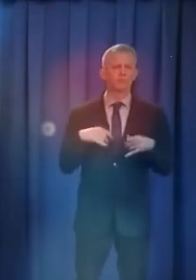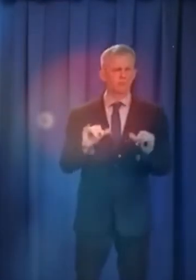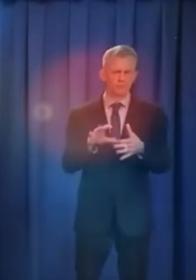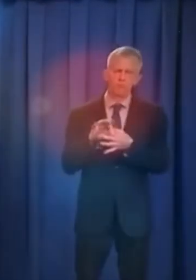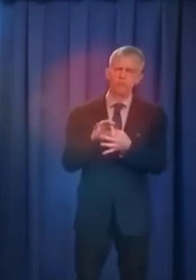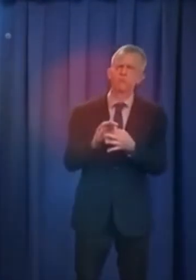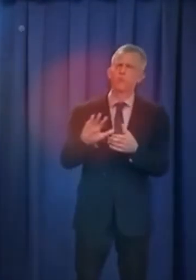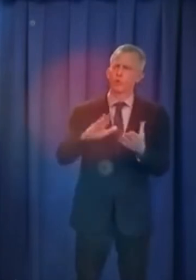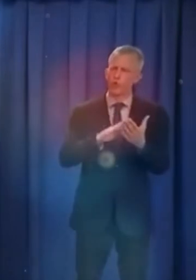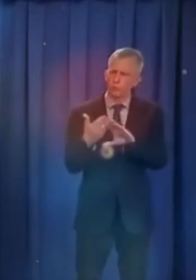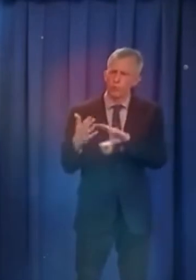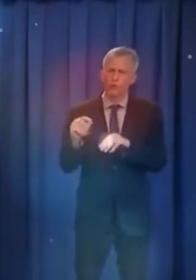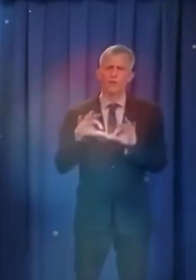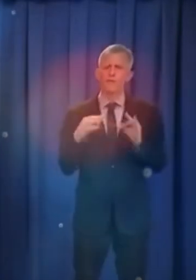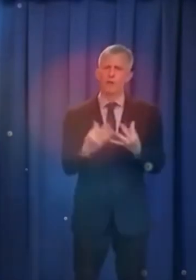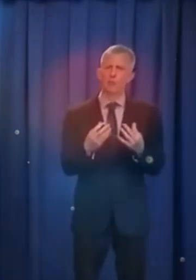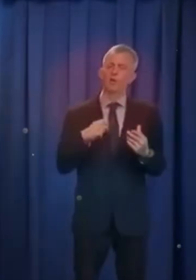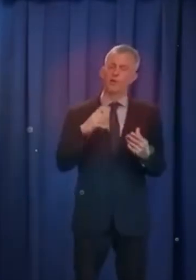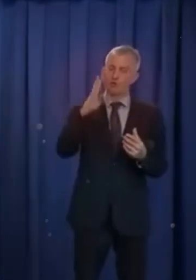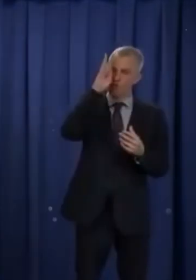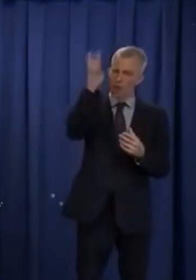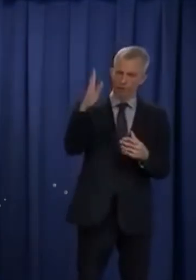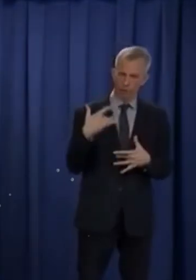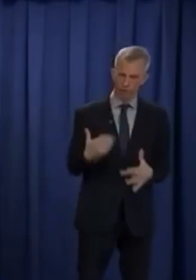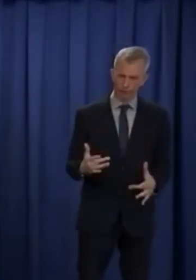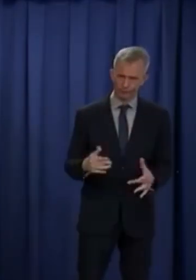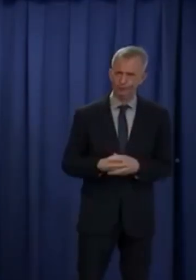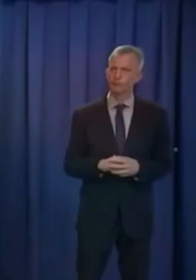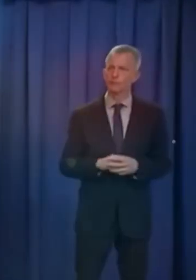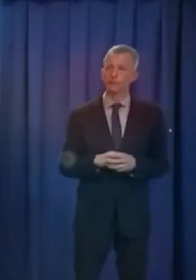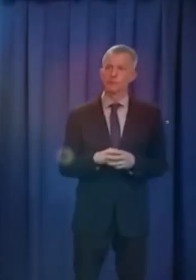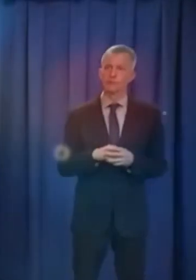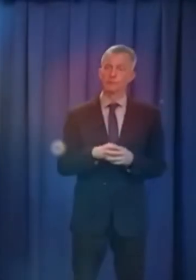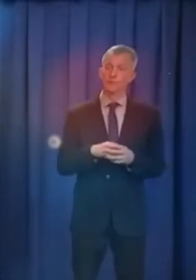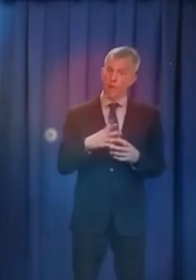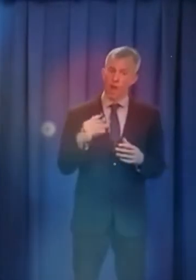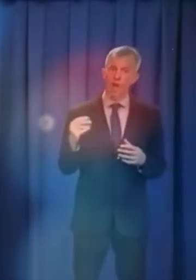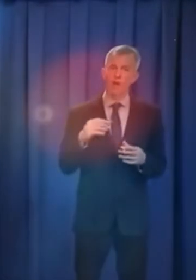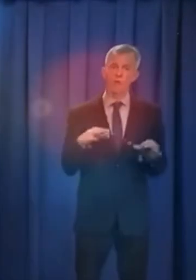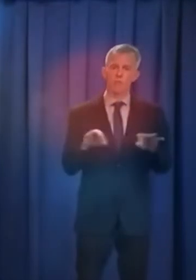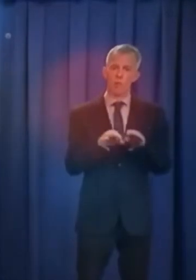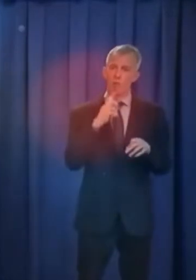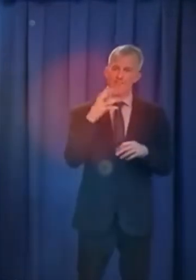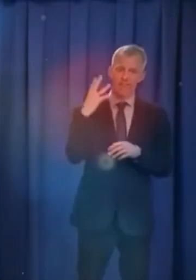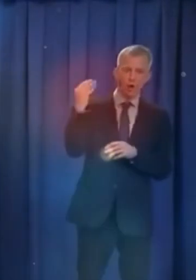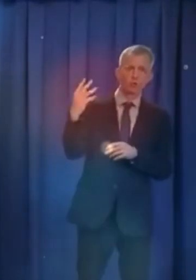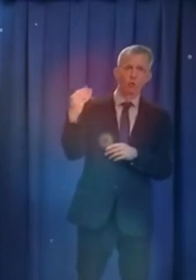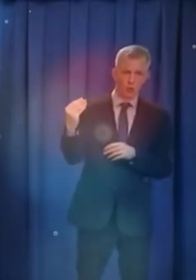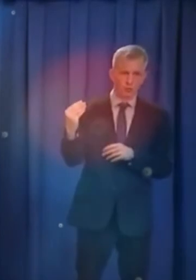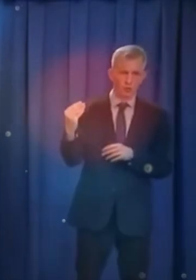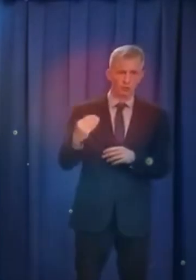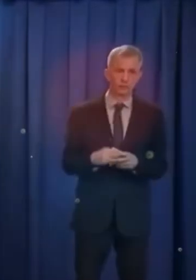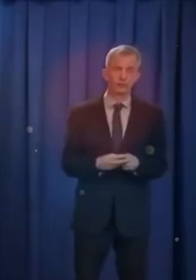그런 것 같이 이렇게 필수적인 행동, 이렇게 활동을 위한 것들은 집 밖을